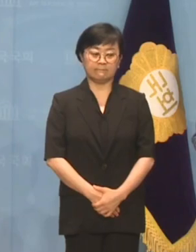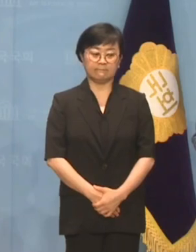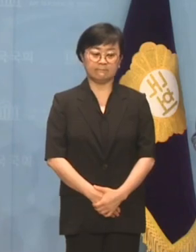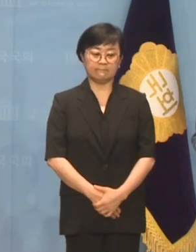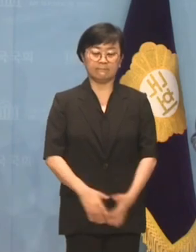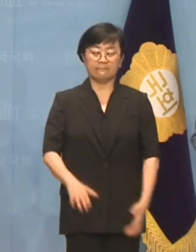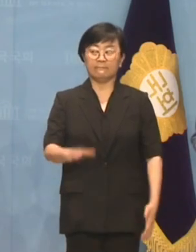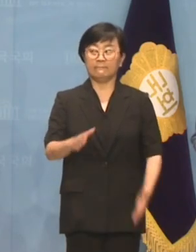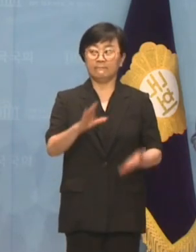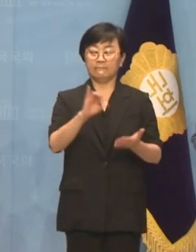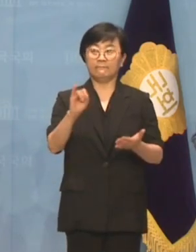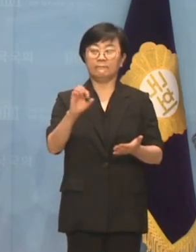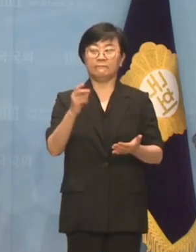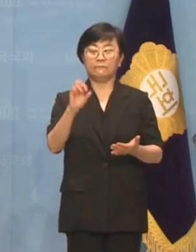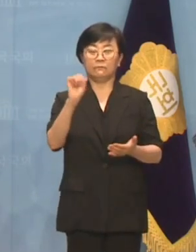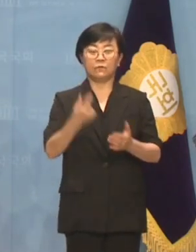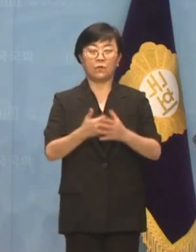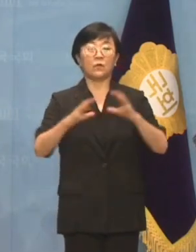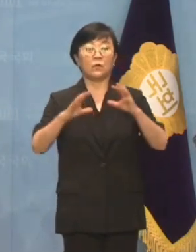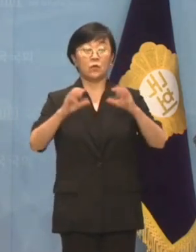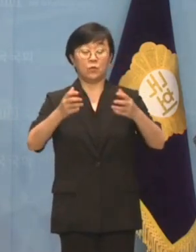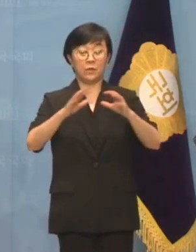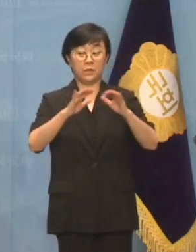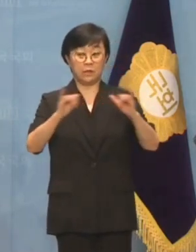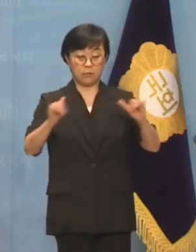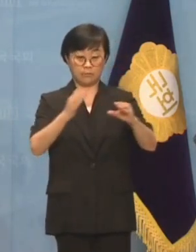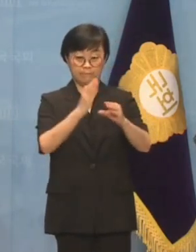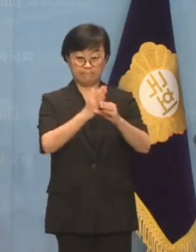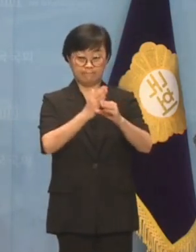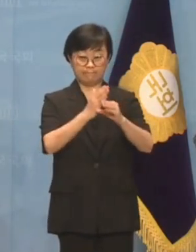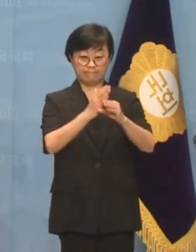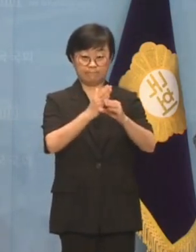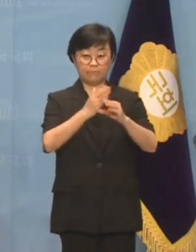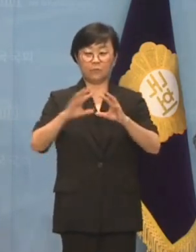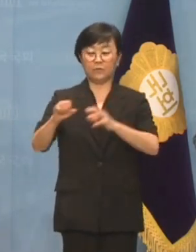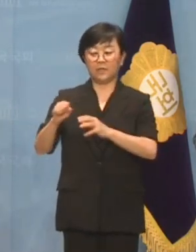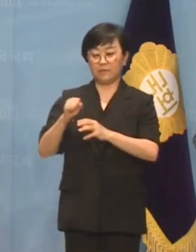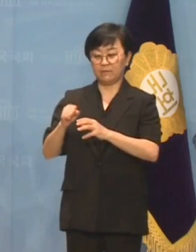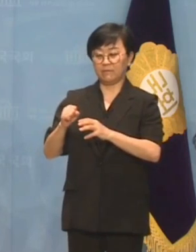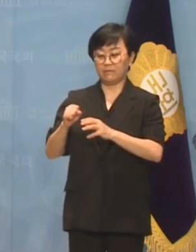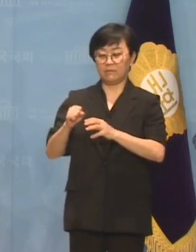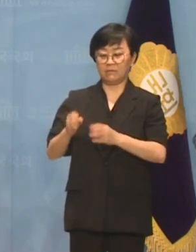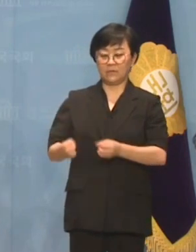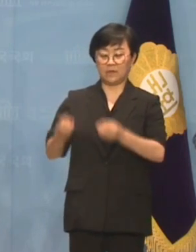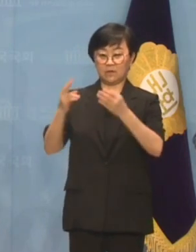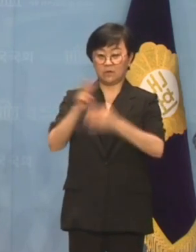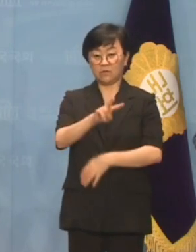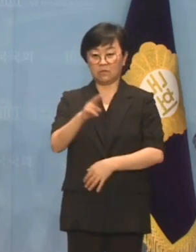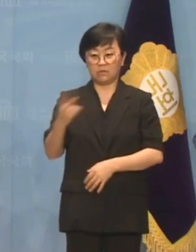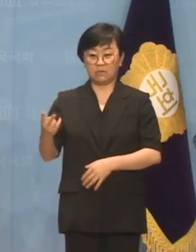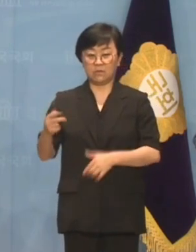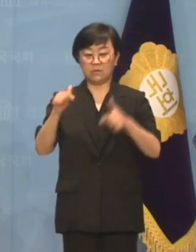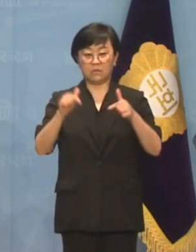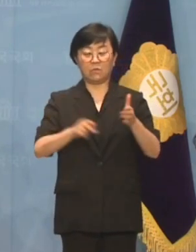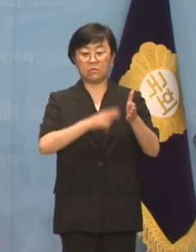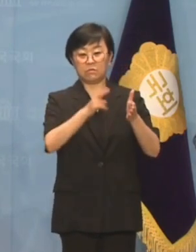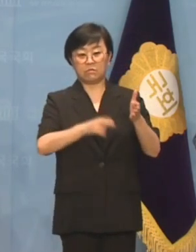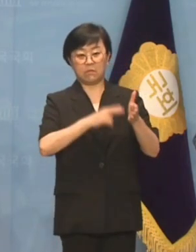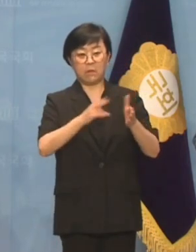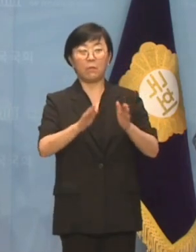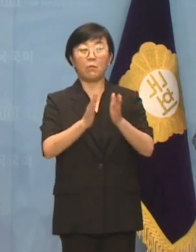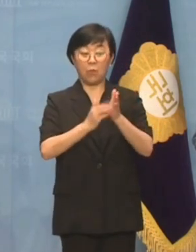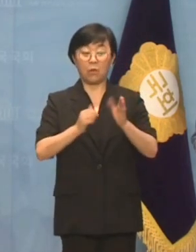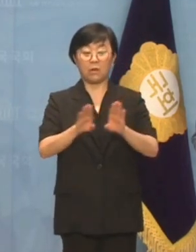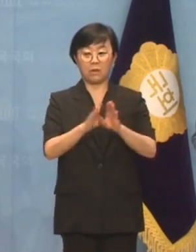예, 이용우입니다. 국민의 축제를 국민의힘 잔치로 전락시킨 서해안